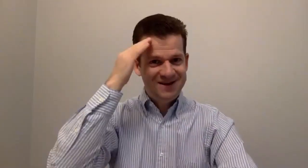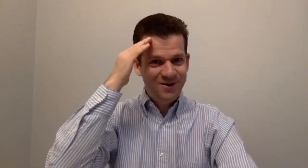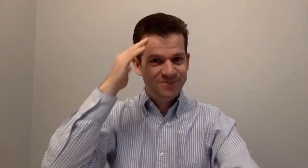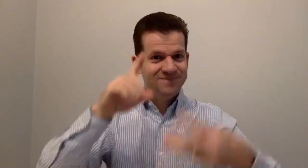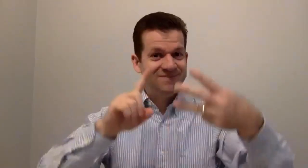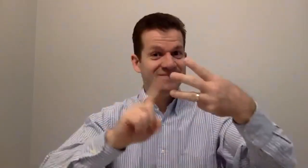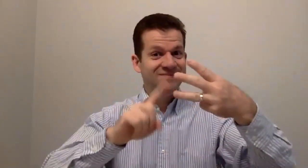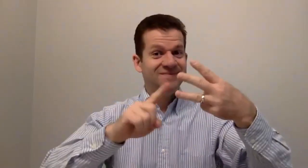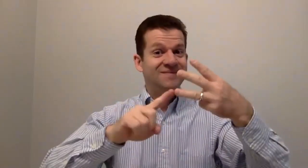Entendeu?